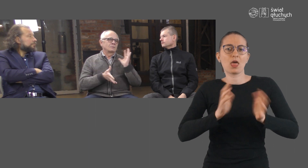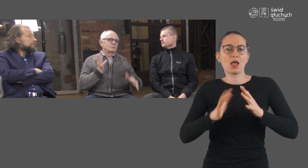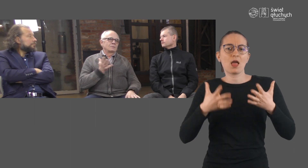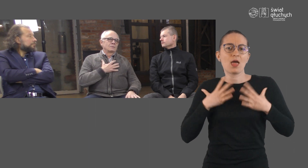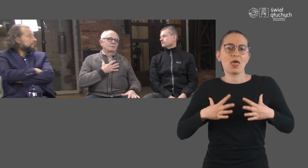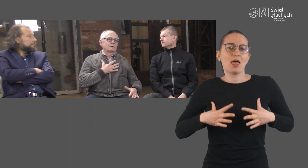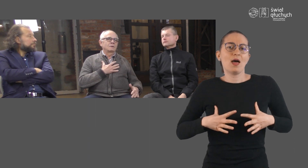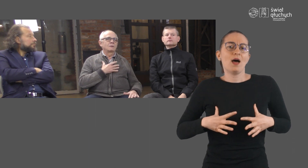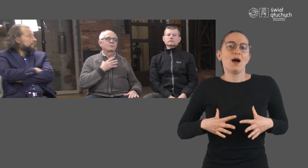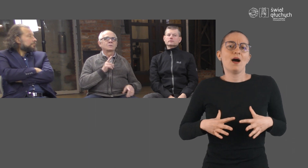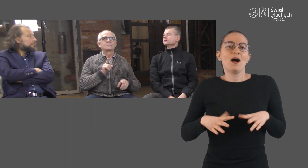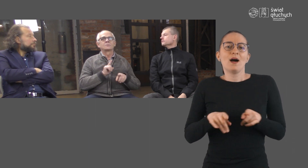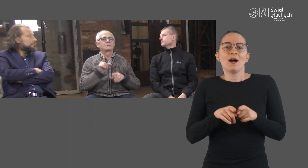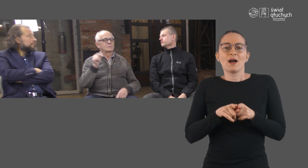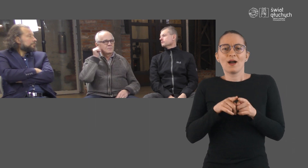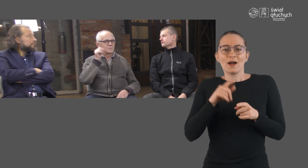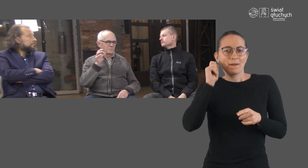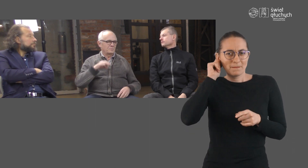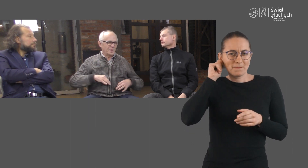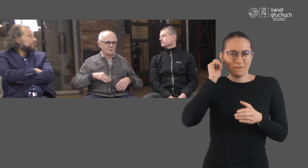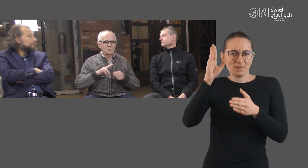spotkała brata i zaczęła migać.